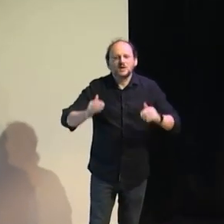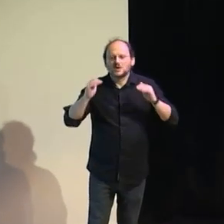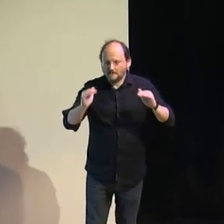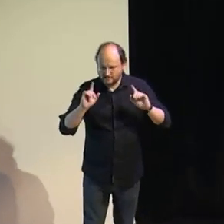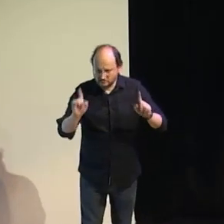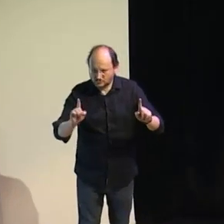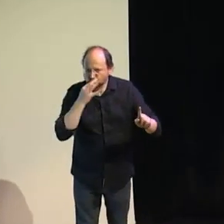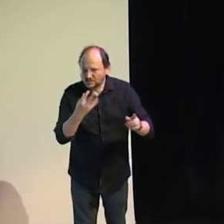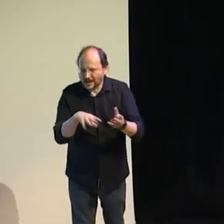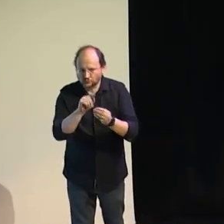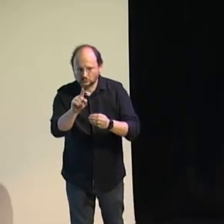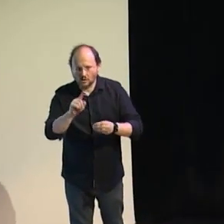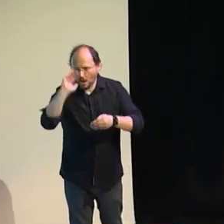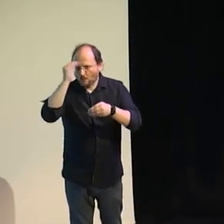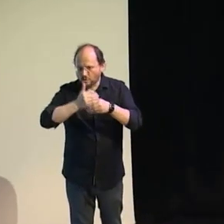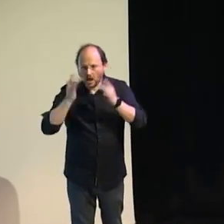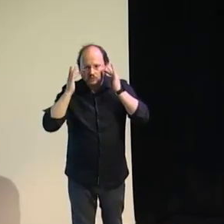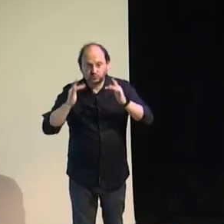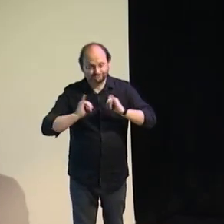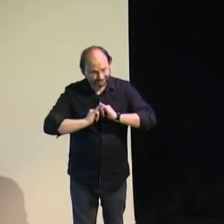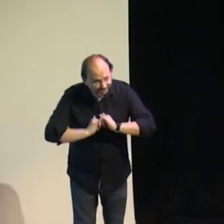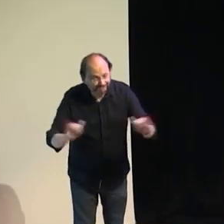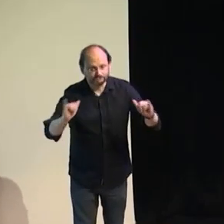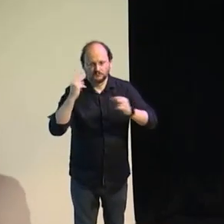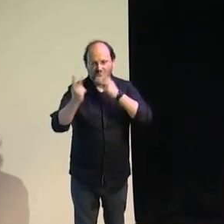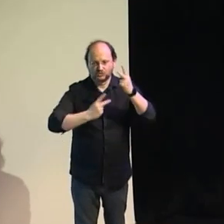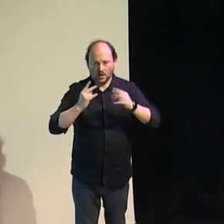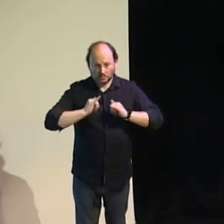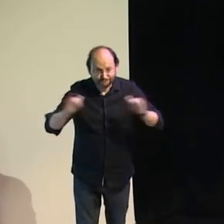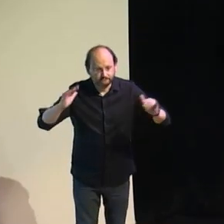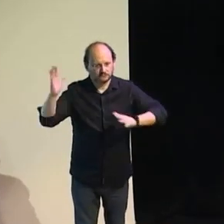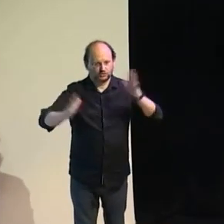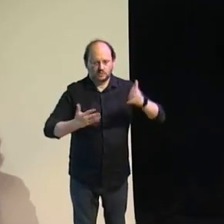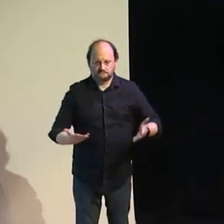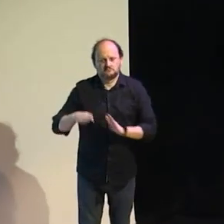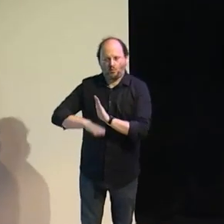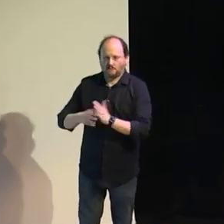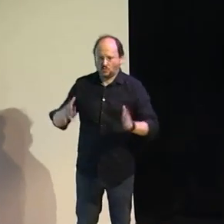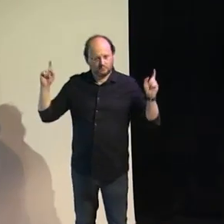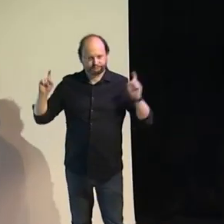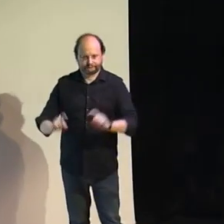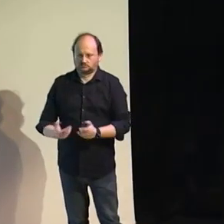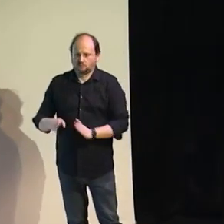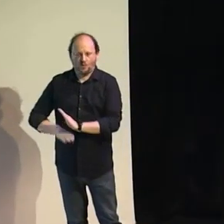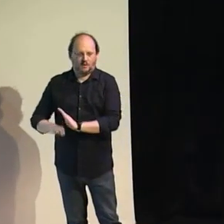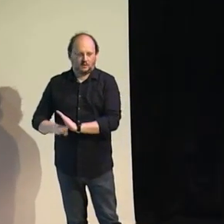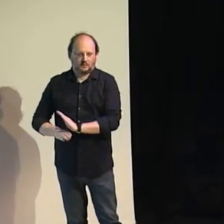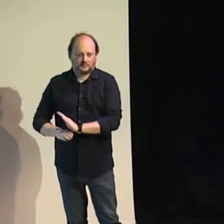la langue des signes des traces de la communication gestuelle de l'époque médiévale. N'oubliez pas qu'à l'époque médiévale, la gestuelle